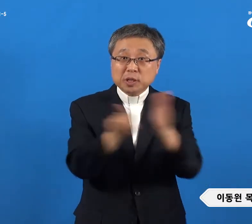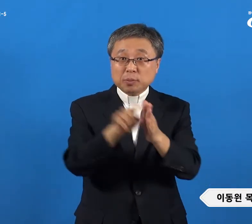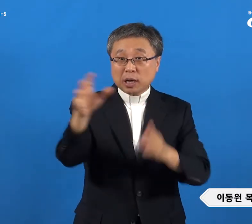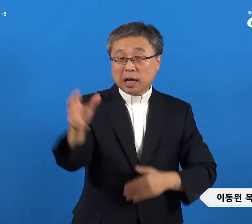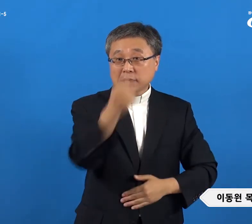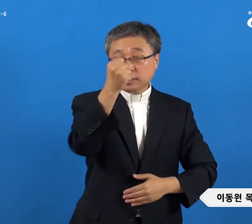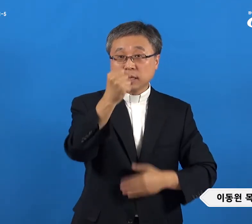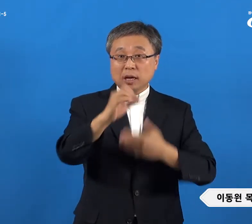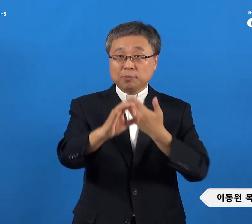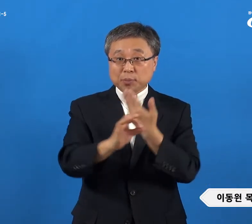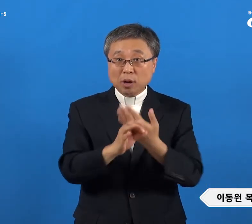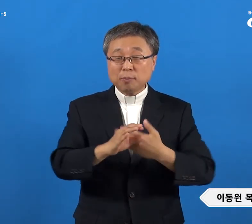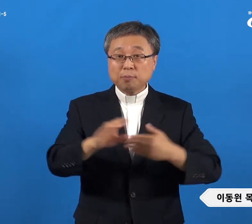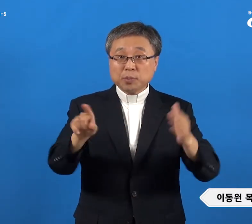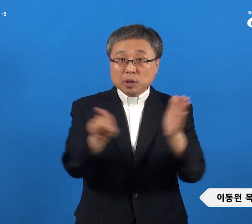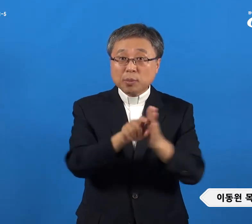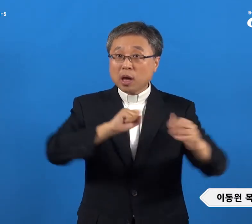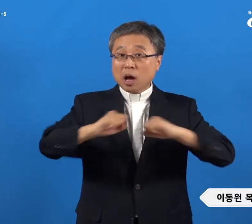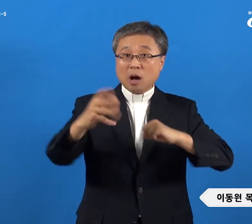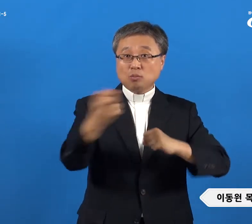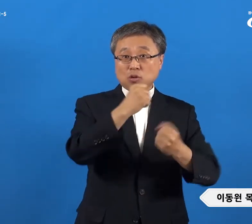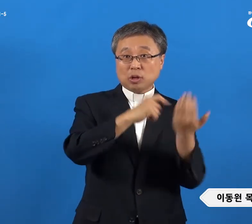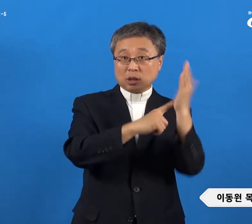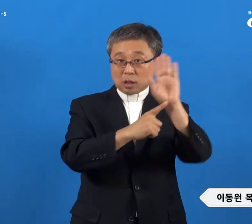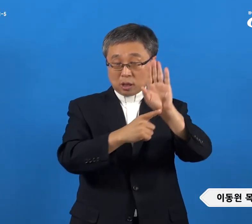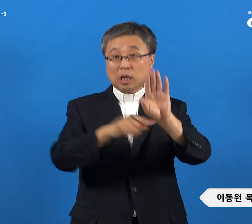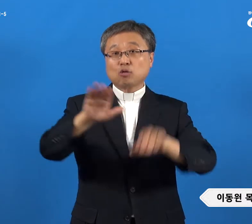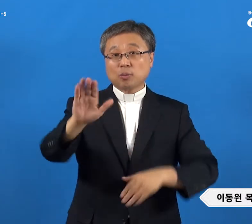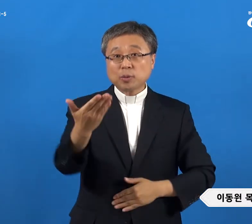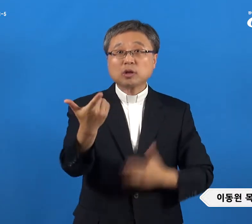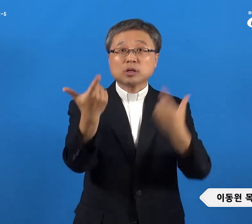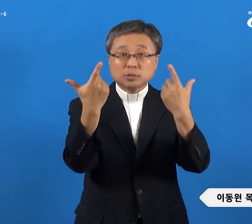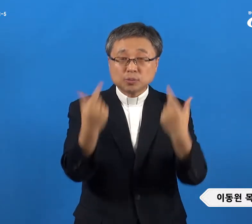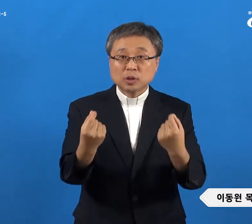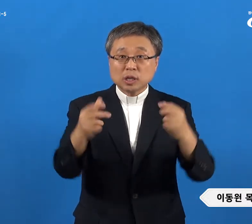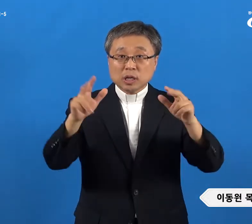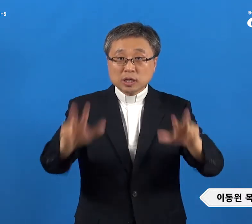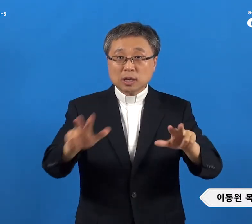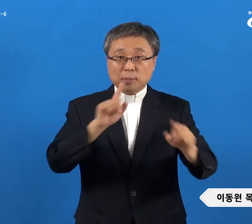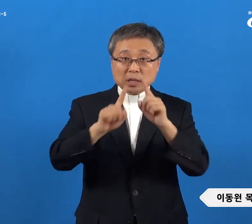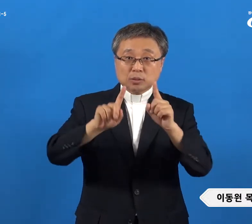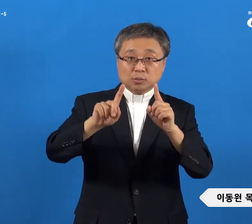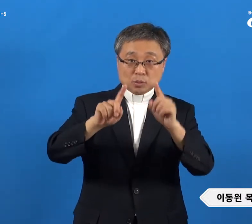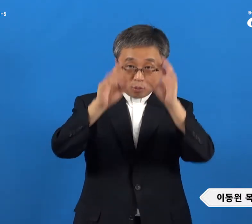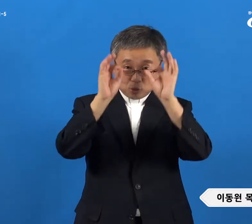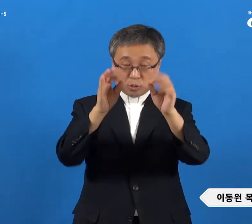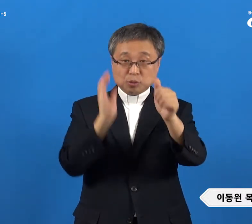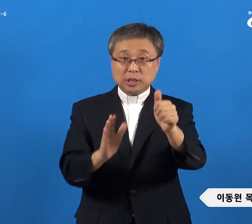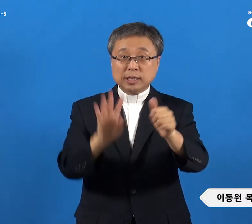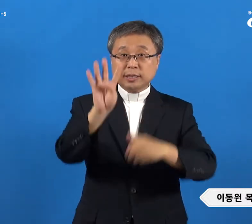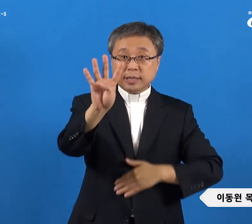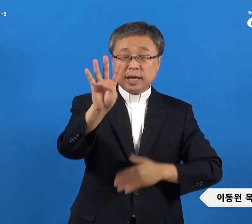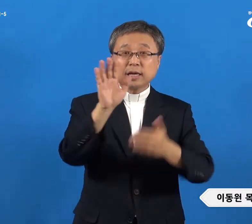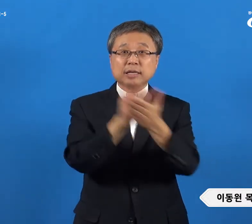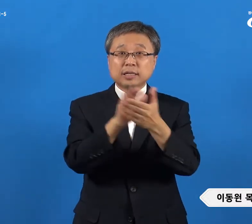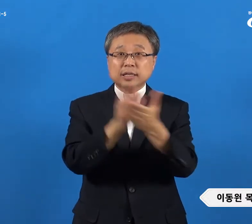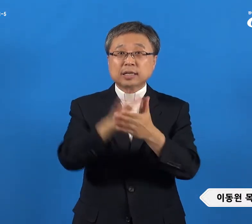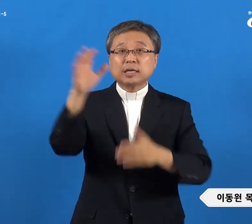믿음은 행함으로 나타날 수밖에 없다고. 그렇습니다. 자, 이제 본문으로 돌아가 이 내 친구가 가졌던